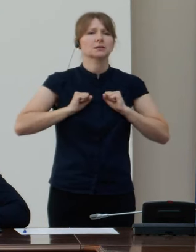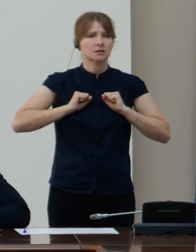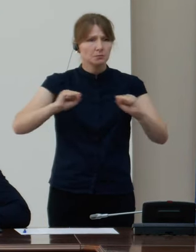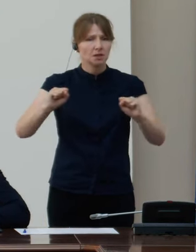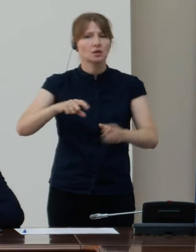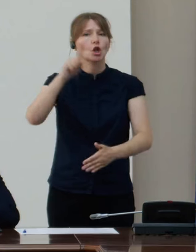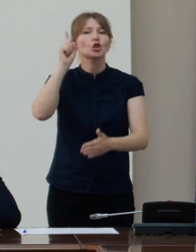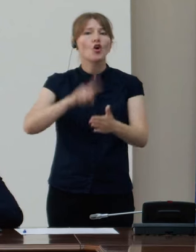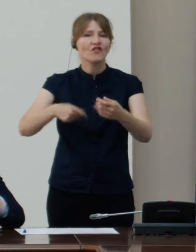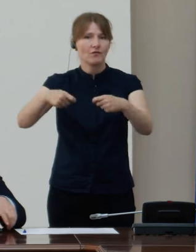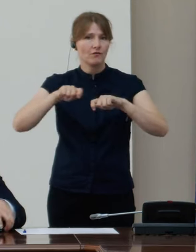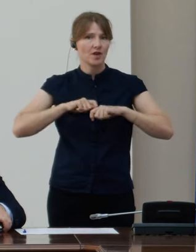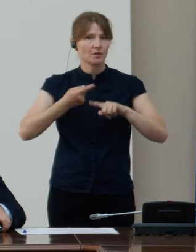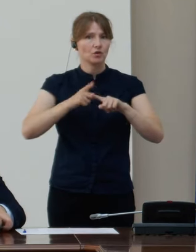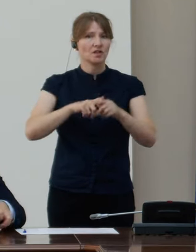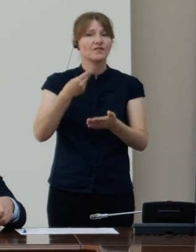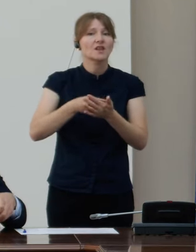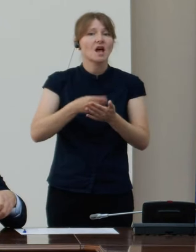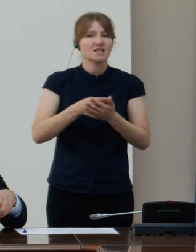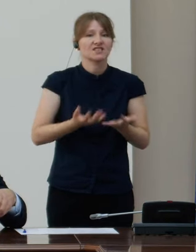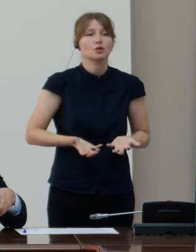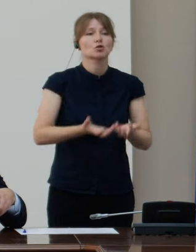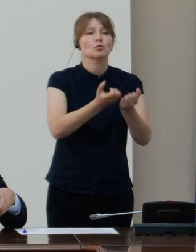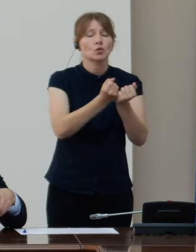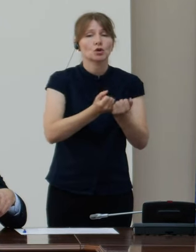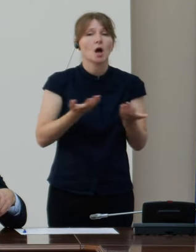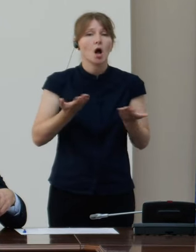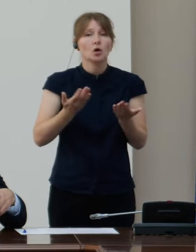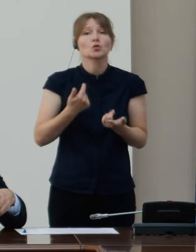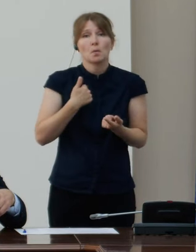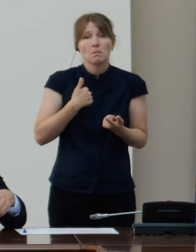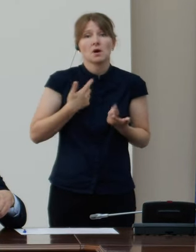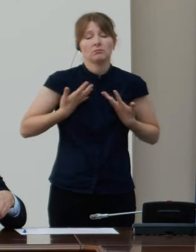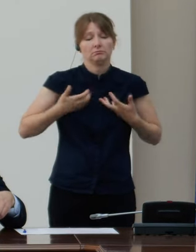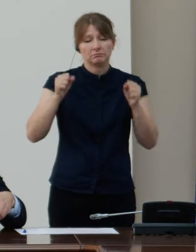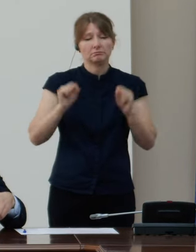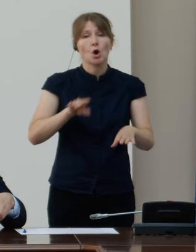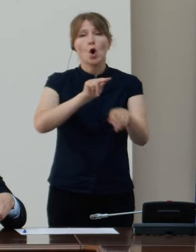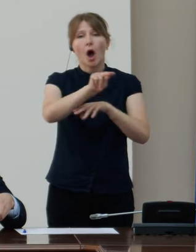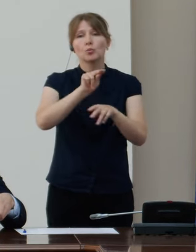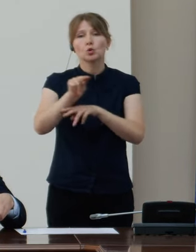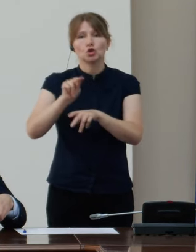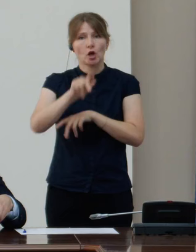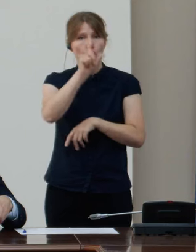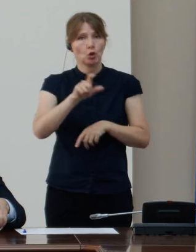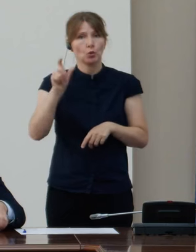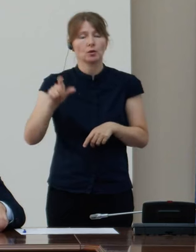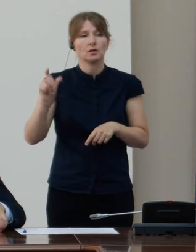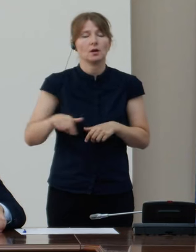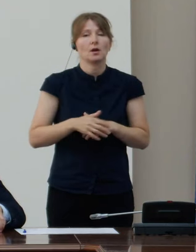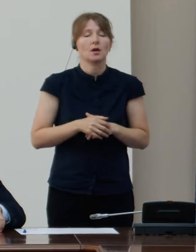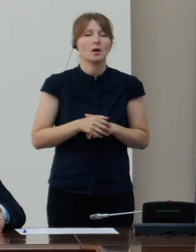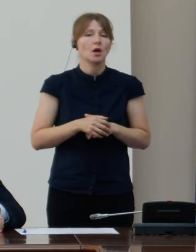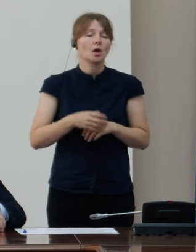să ne încredințeze acel suport financiar care vine în susținerea acestui efort de instruire. În afară de